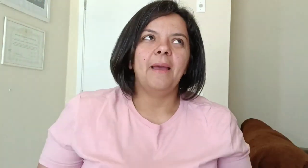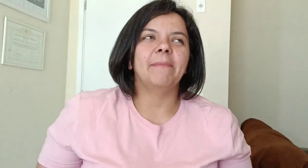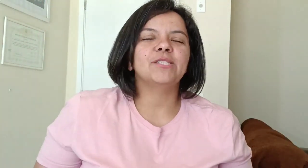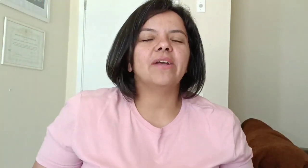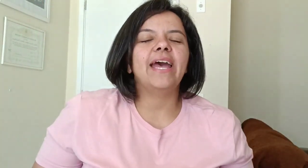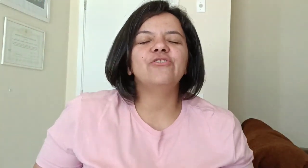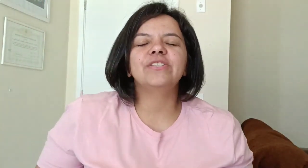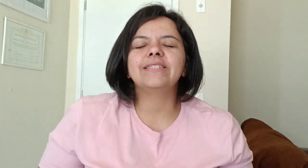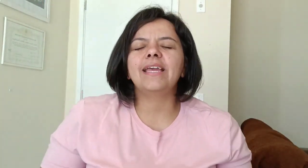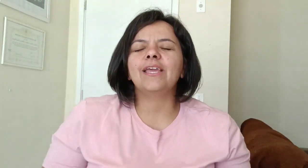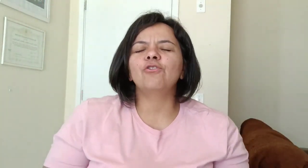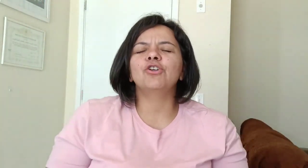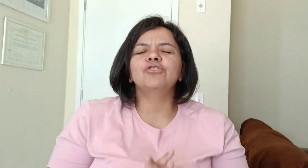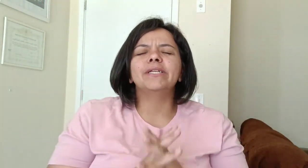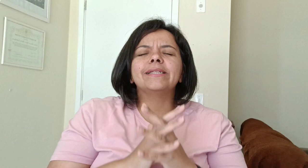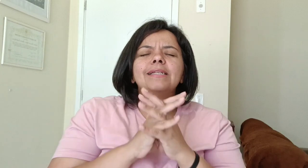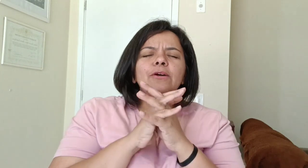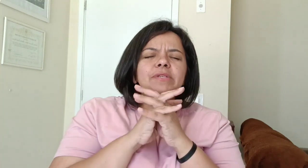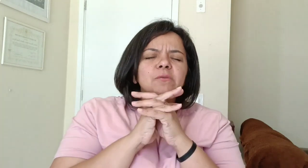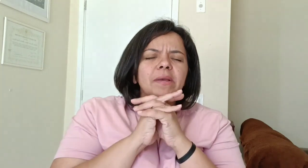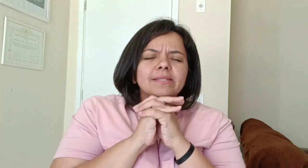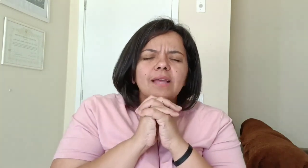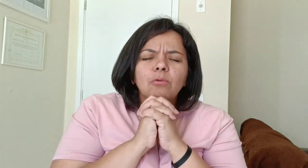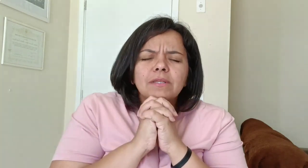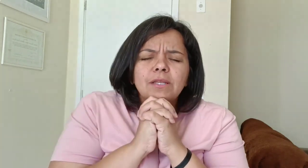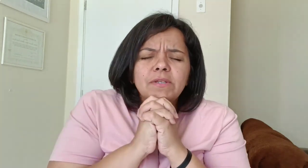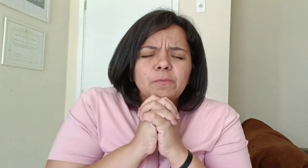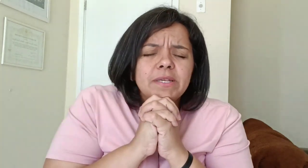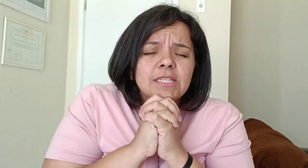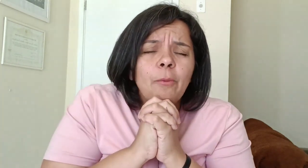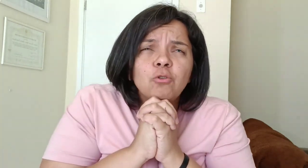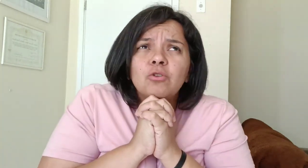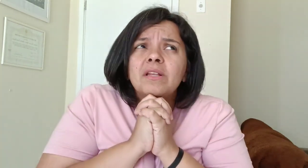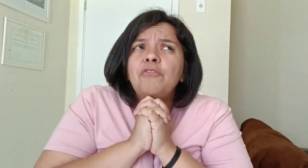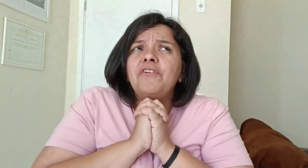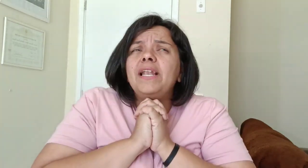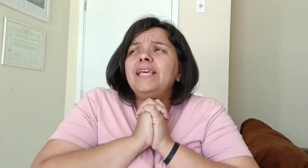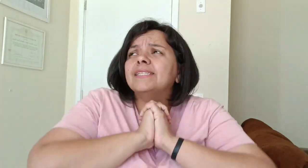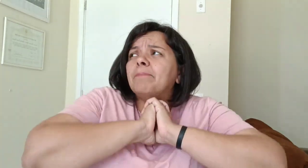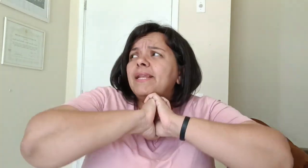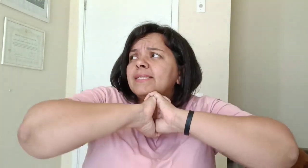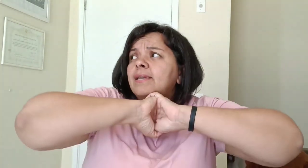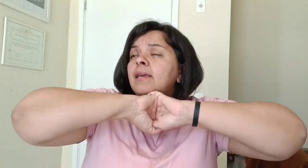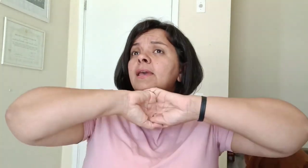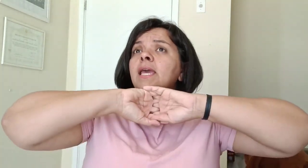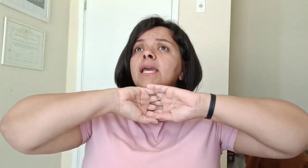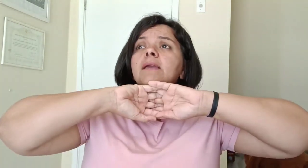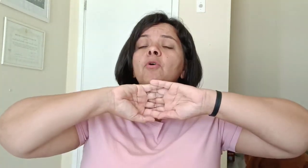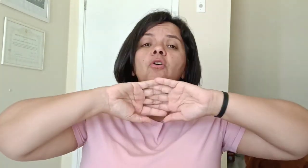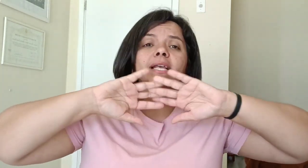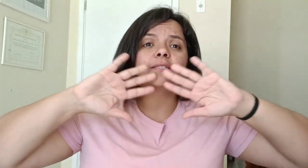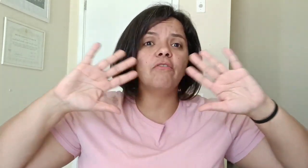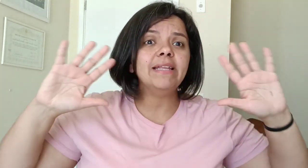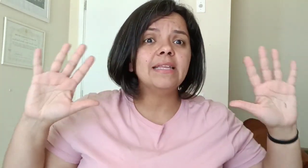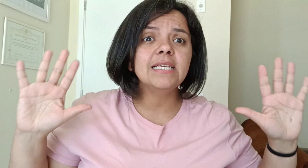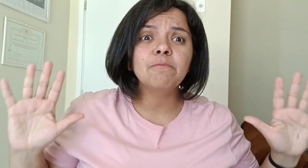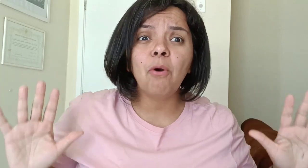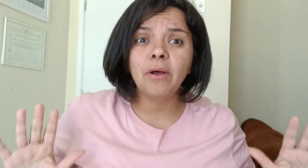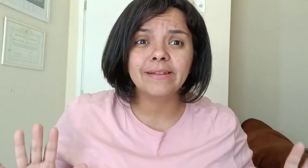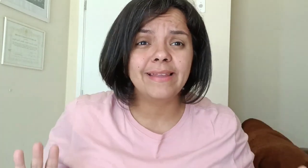Mas eu quero dizer que hoje é um dia tão especial, mas eu tô tão feliz que parece que meu coração vai transbordar